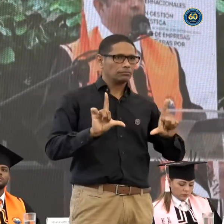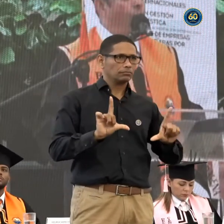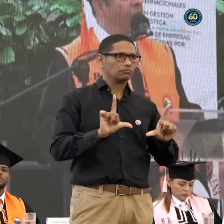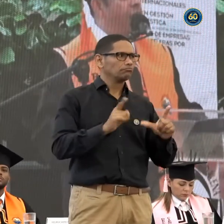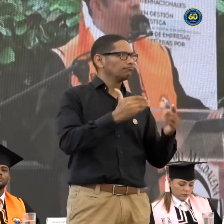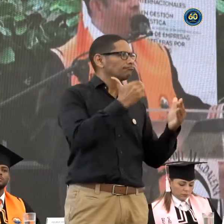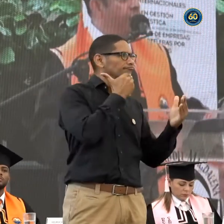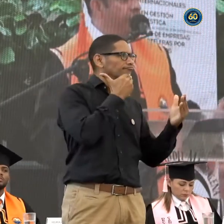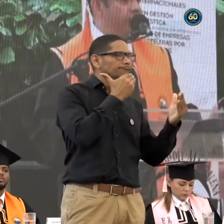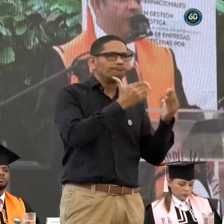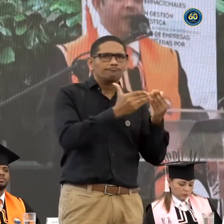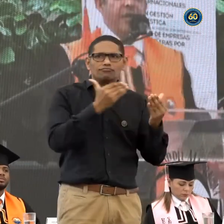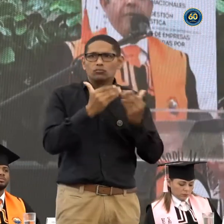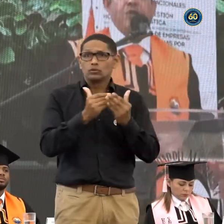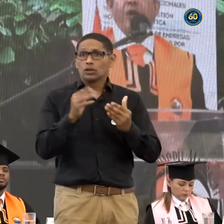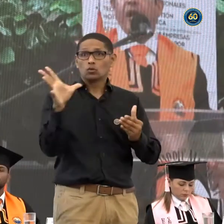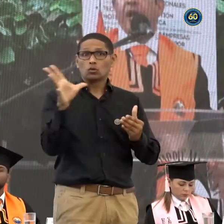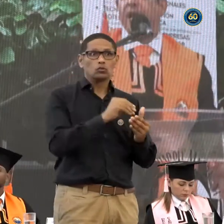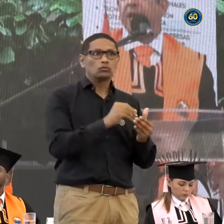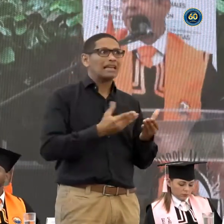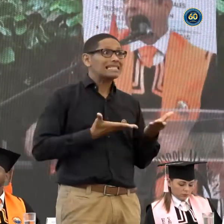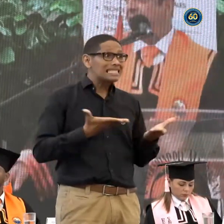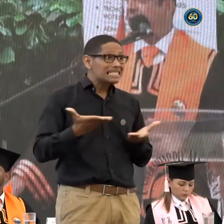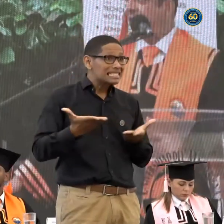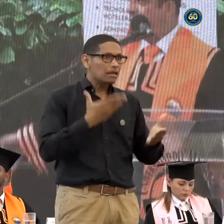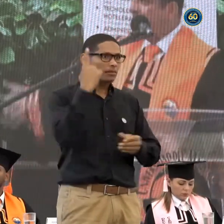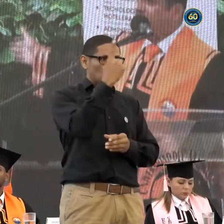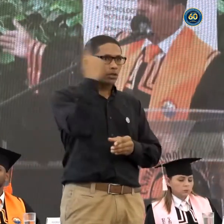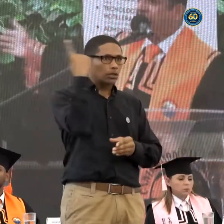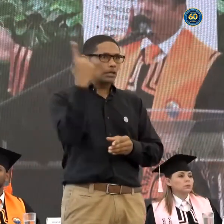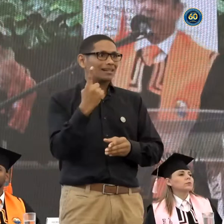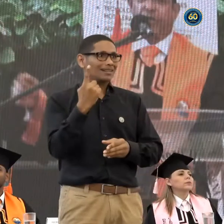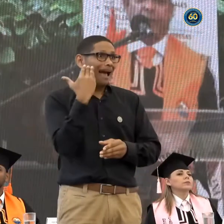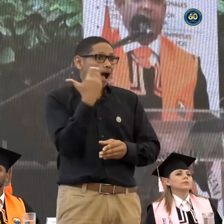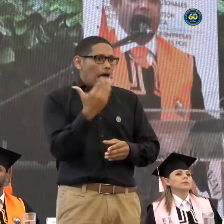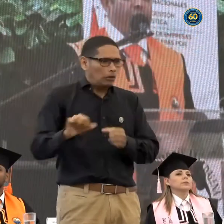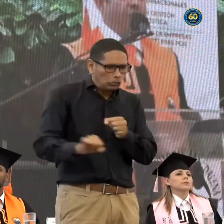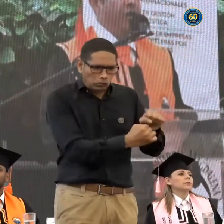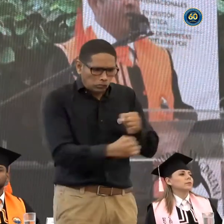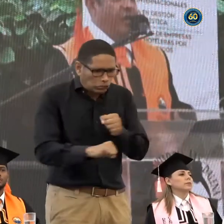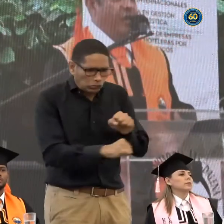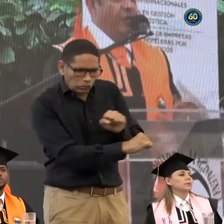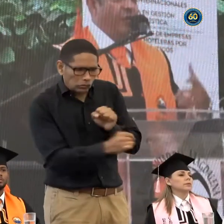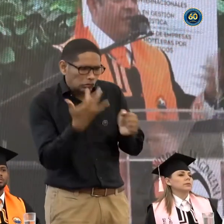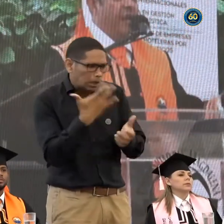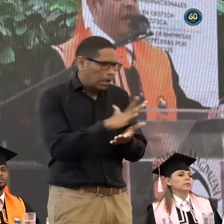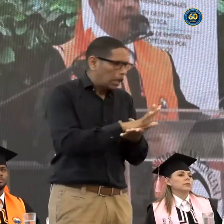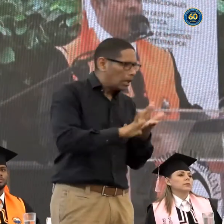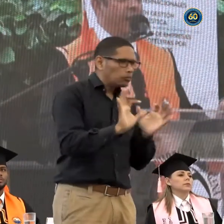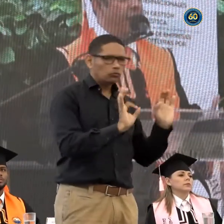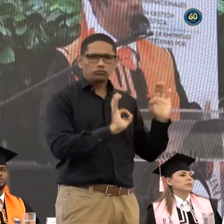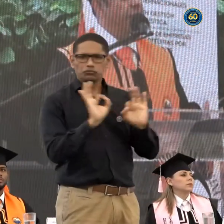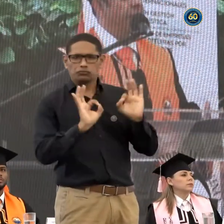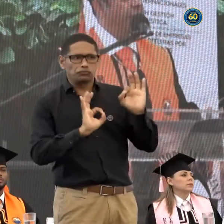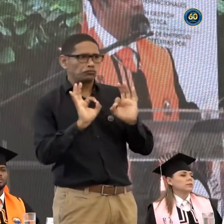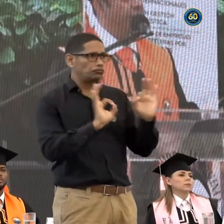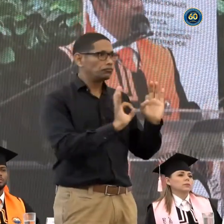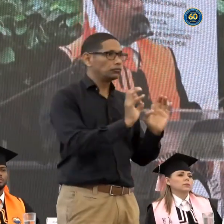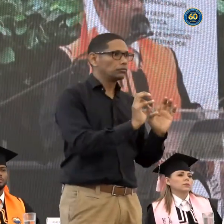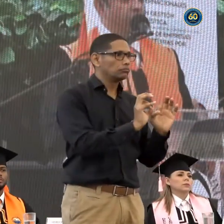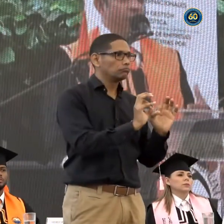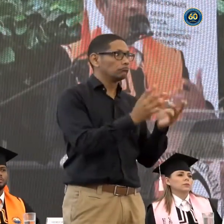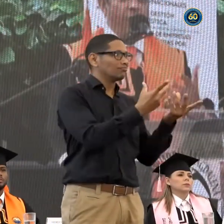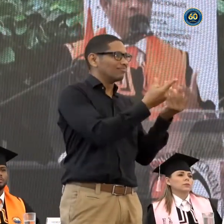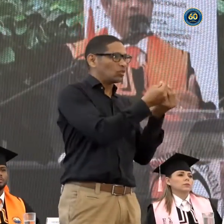de servicios generales de las señoras allá con los traperos tratando de secar este escenario al personal de